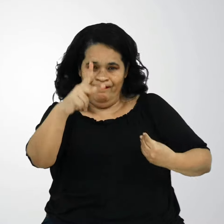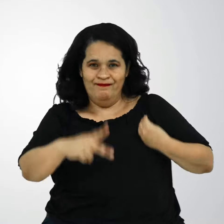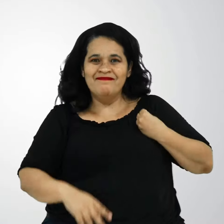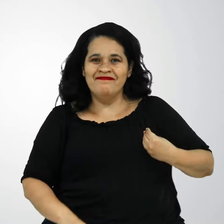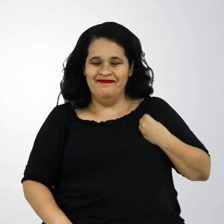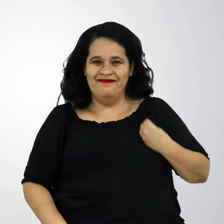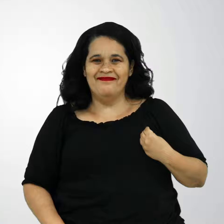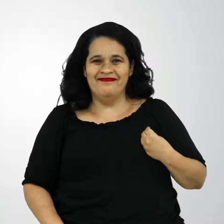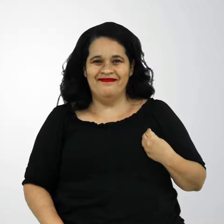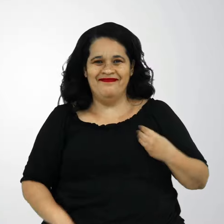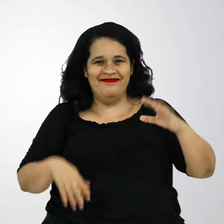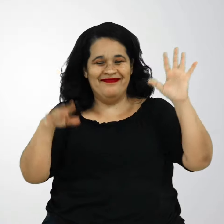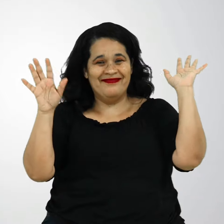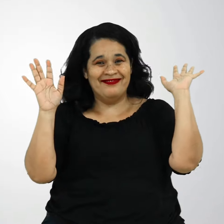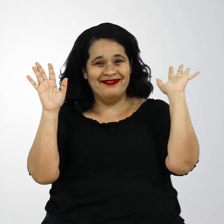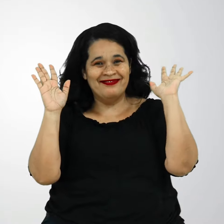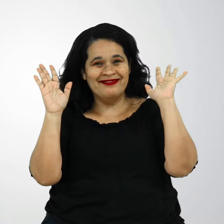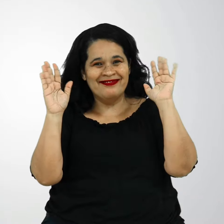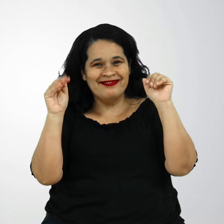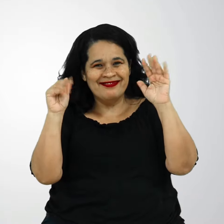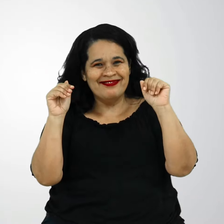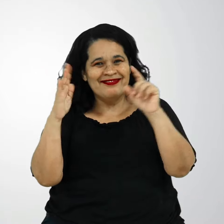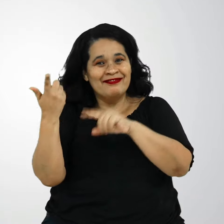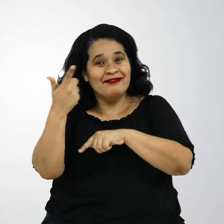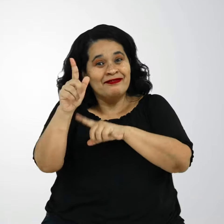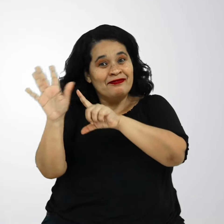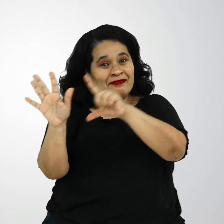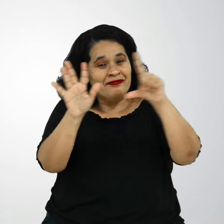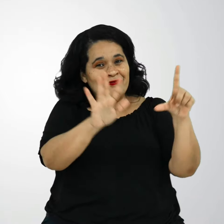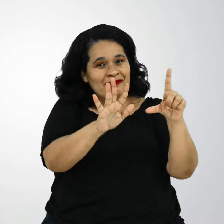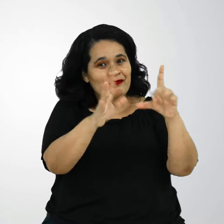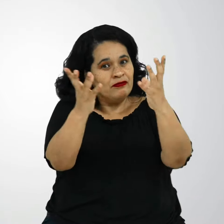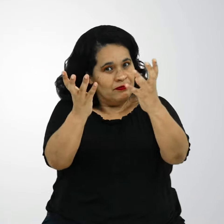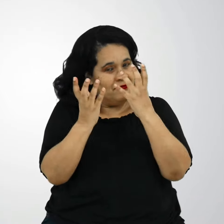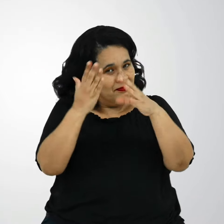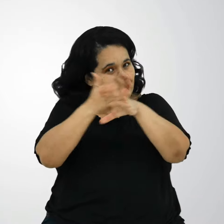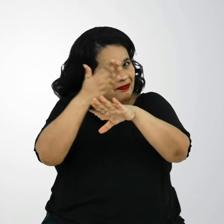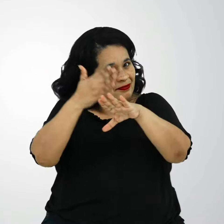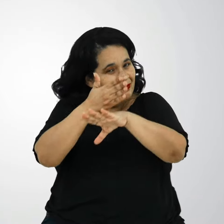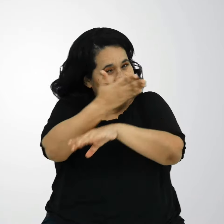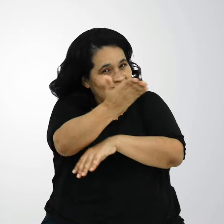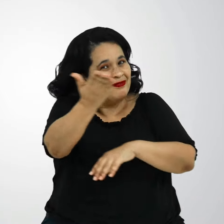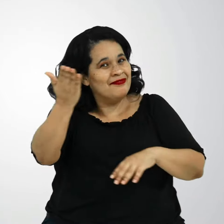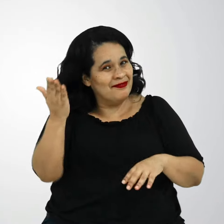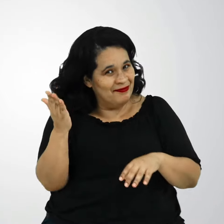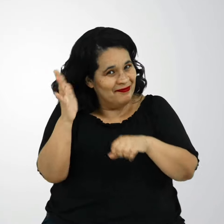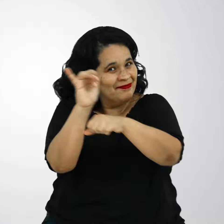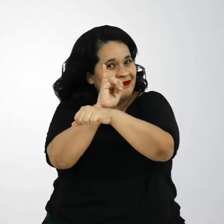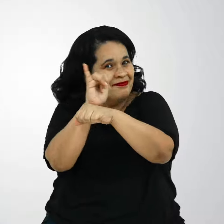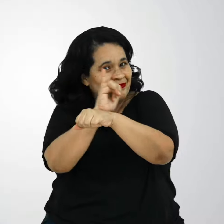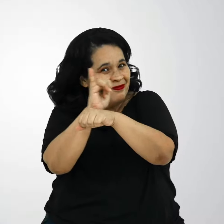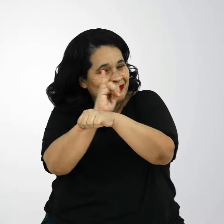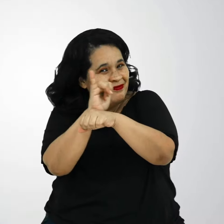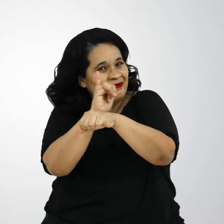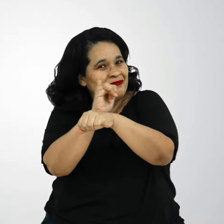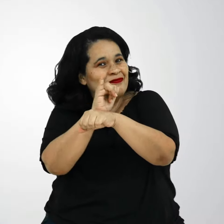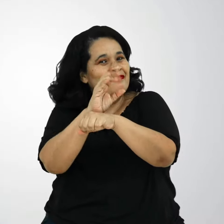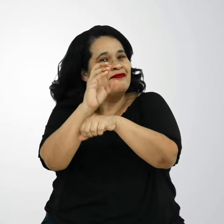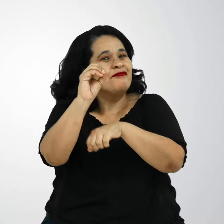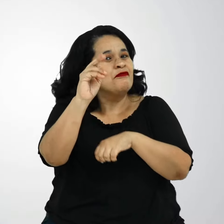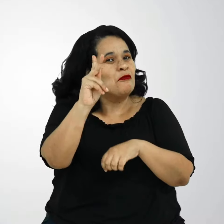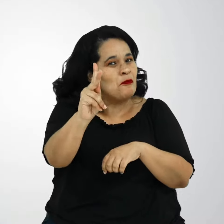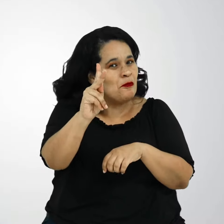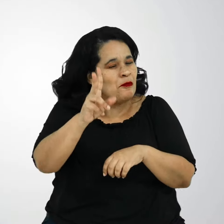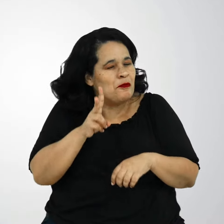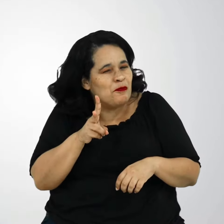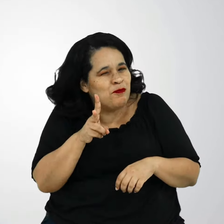todos nós. É isso, até a próxima semana. Espero te ver aqui de novo no canal do YouTube Promessistas Brasil, para a gente